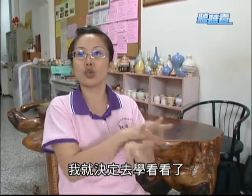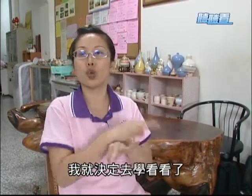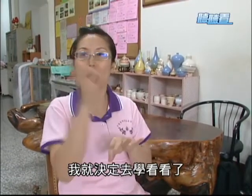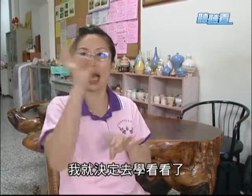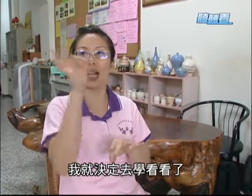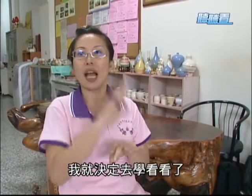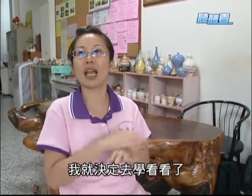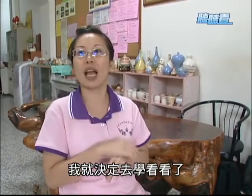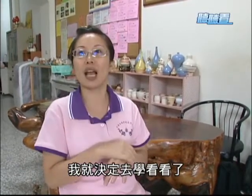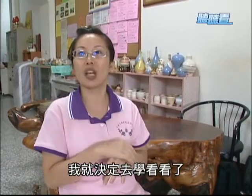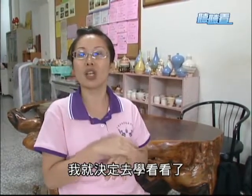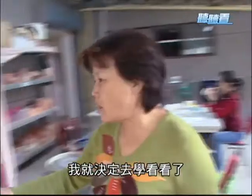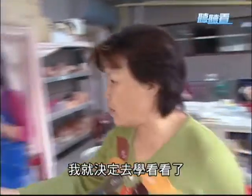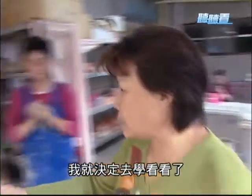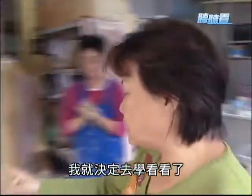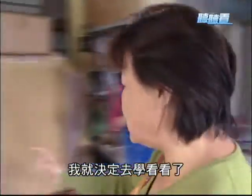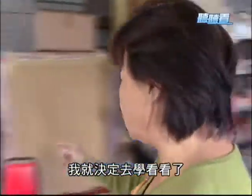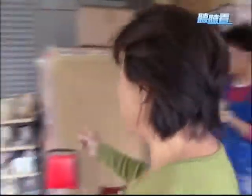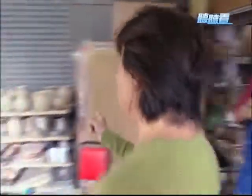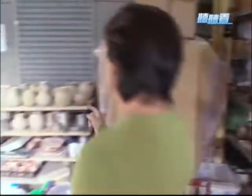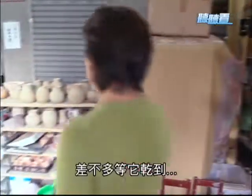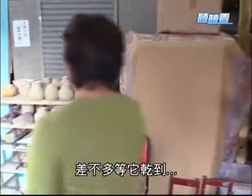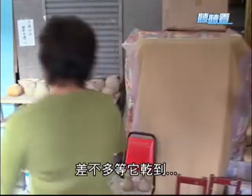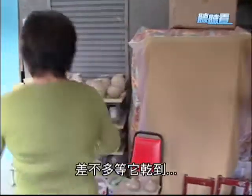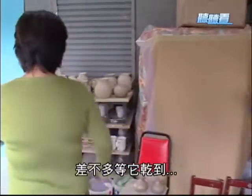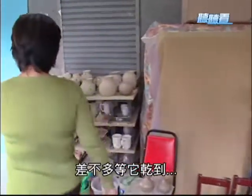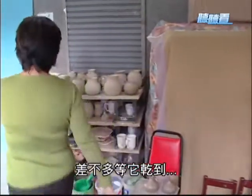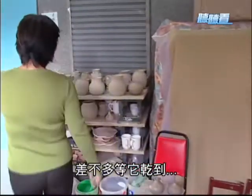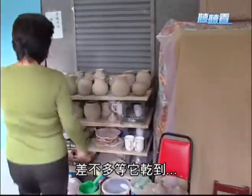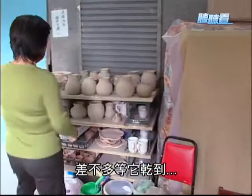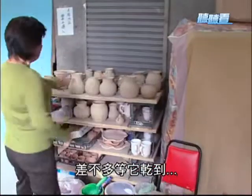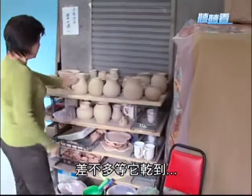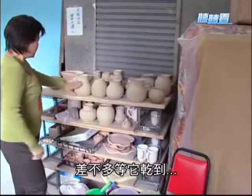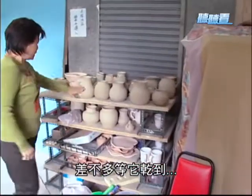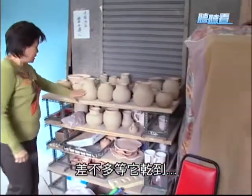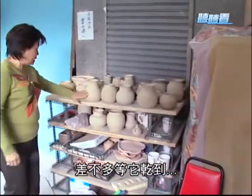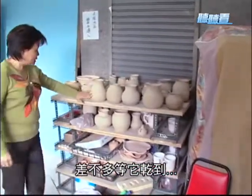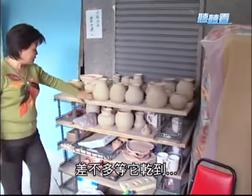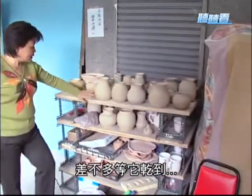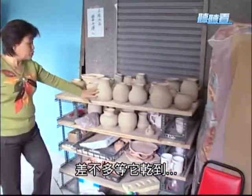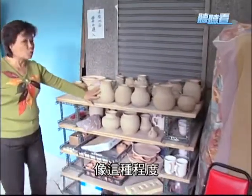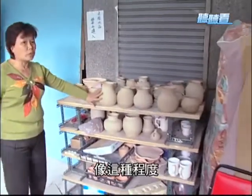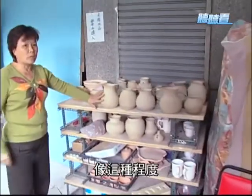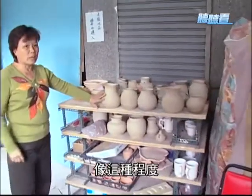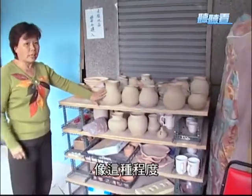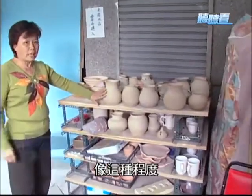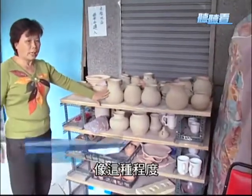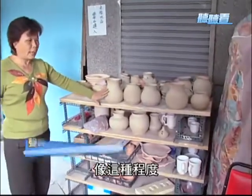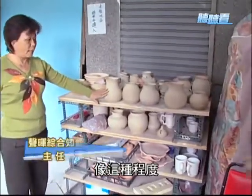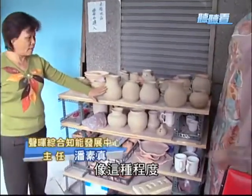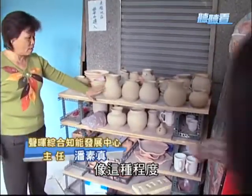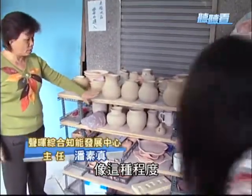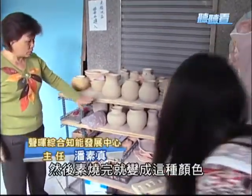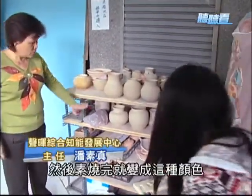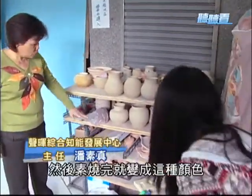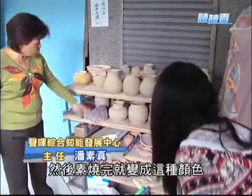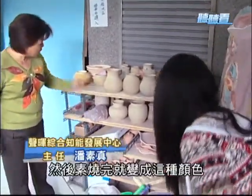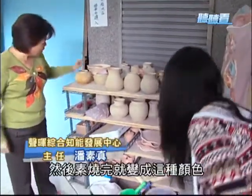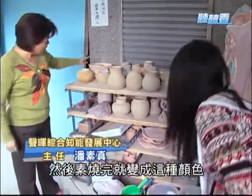越看看呀。 差不多，等他干到， 像这种程度，然后素描完就变成这